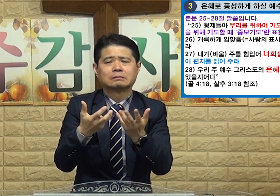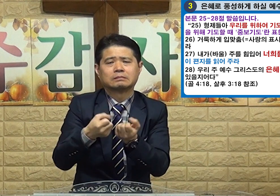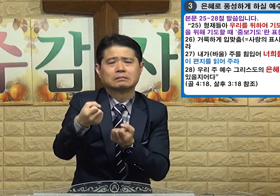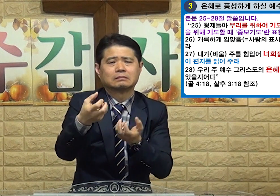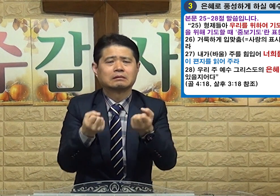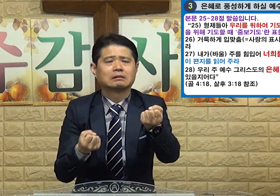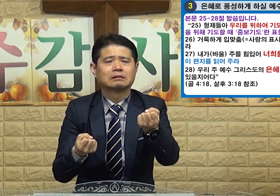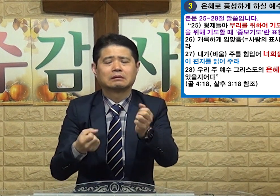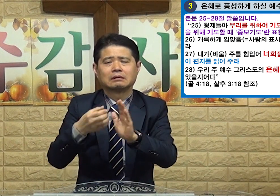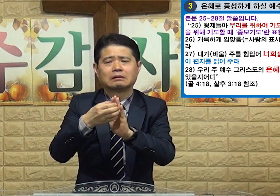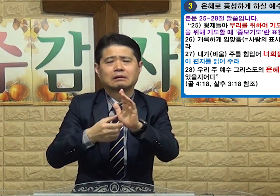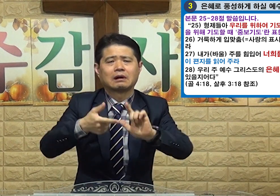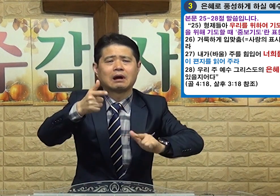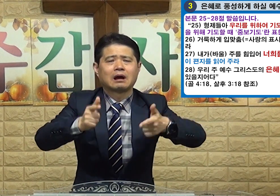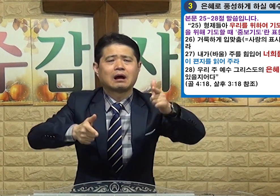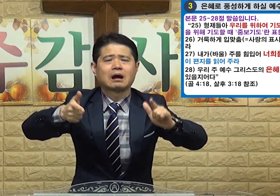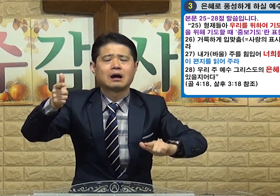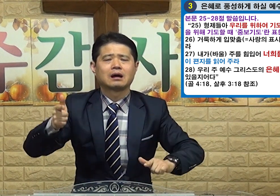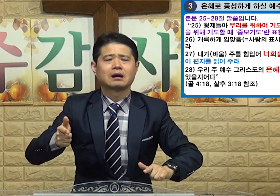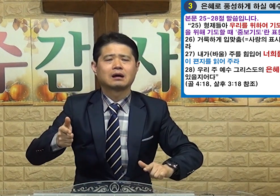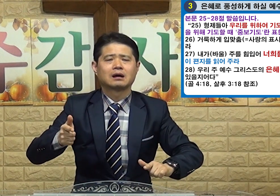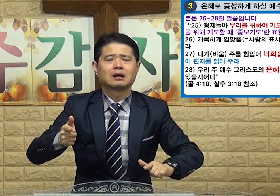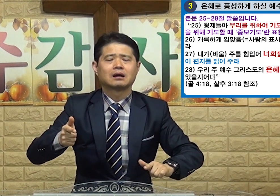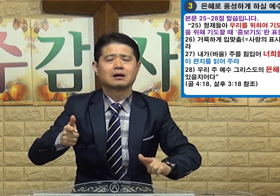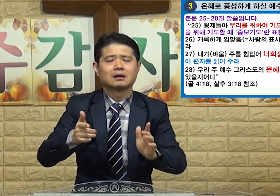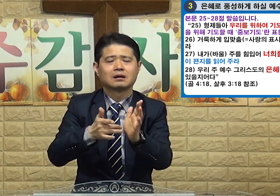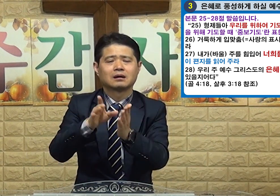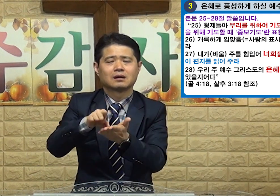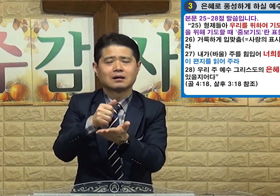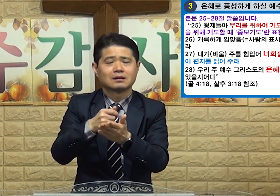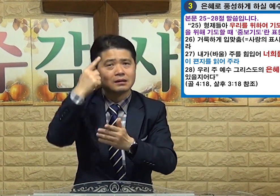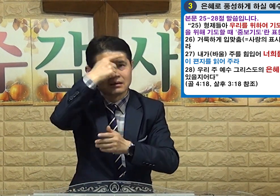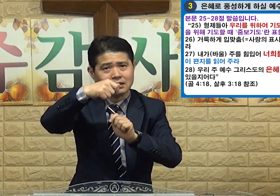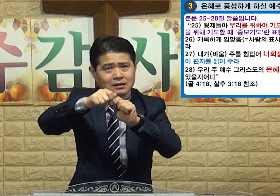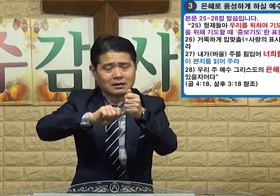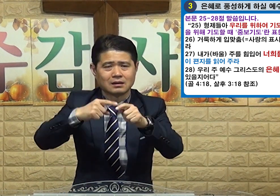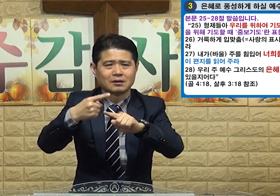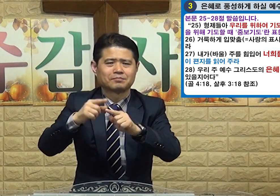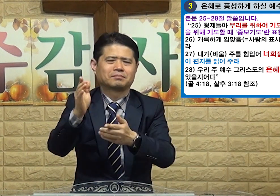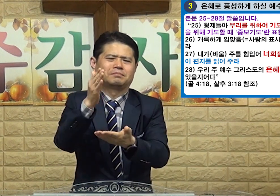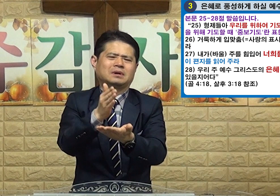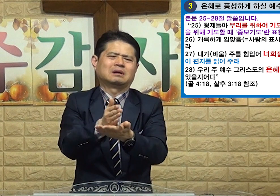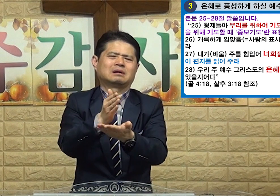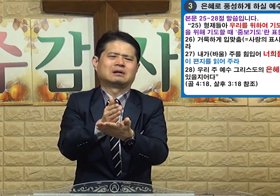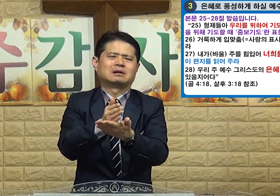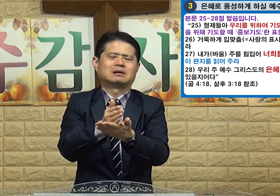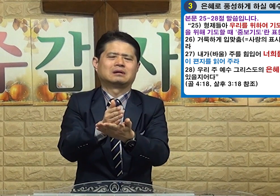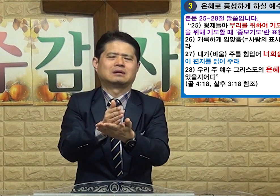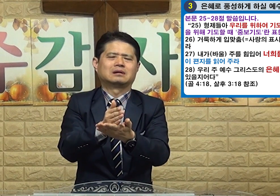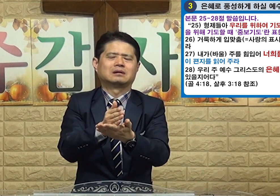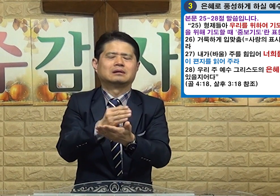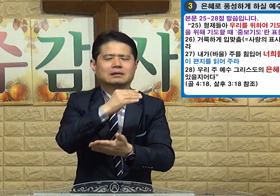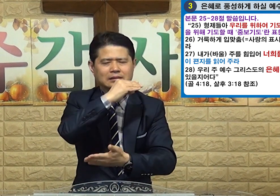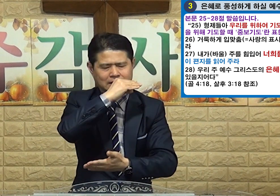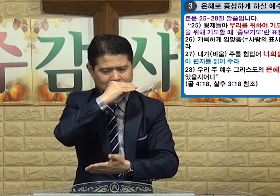오늘날에도 각자의 교회가 각자의 방식으로 이런 일이 빚어지고 있습니다. 그렇게 서로